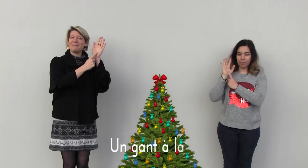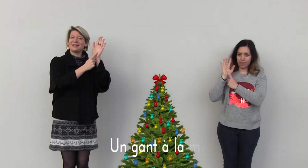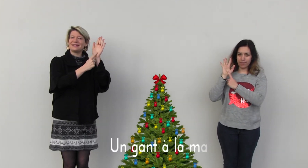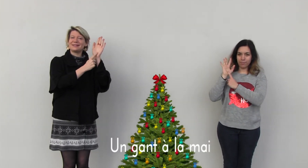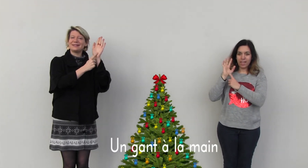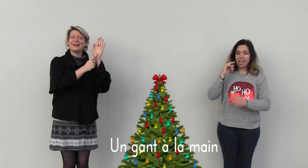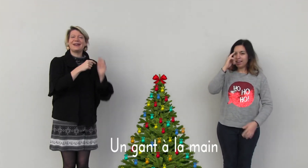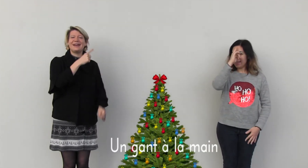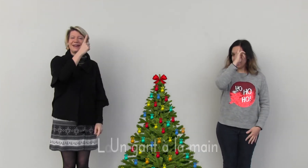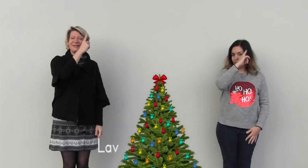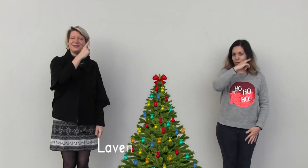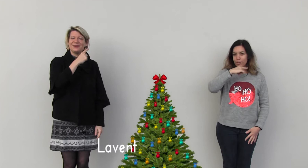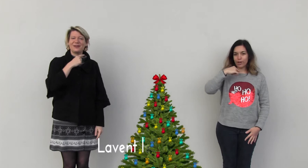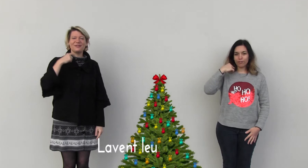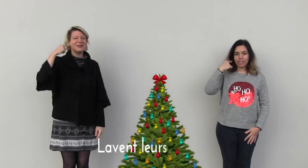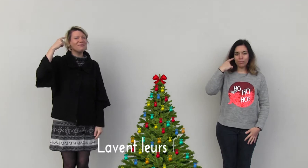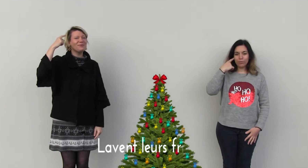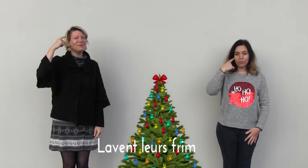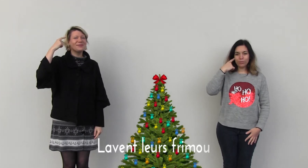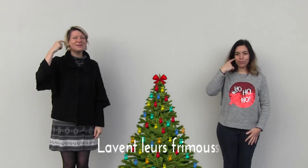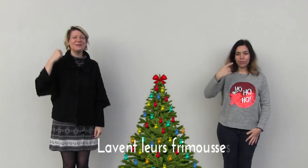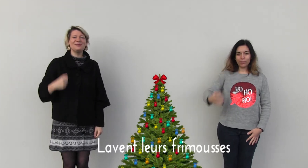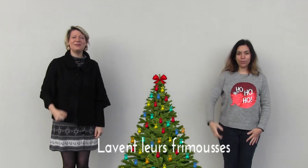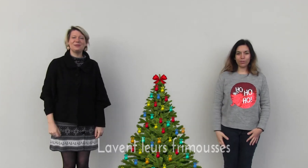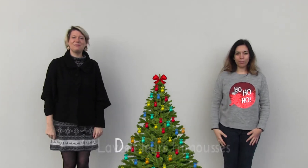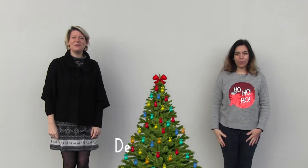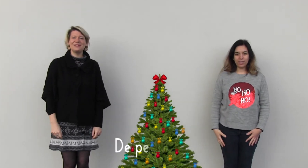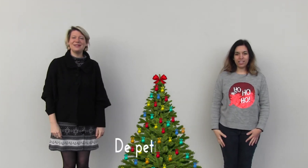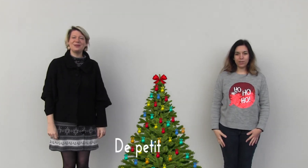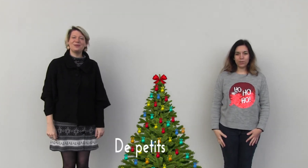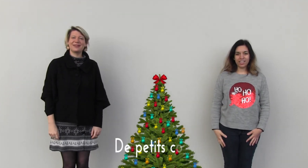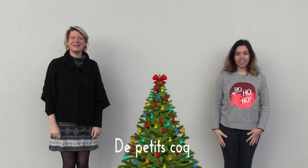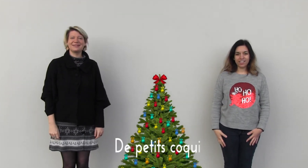main Lave leur frimousse de petits coquins